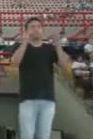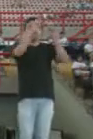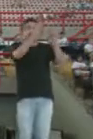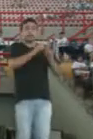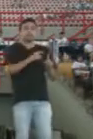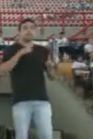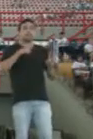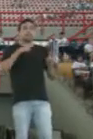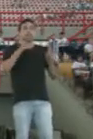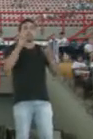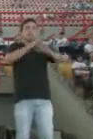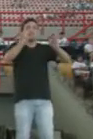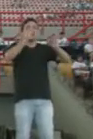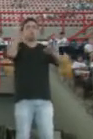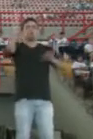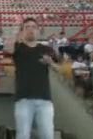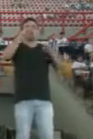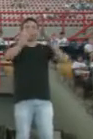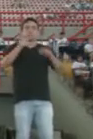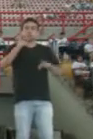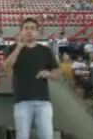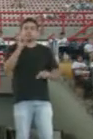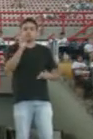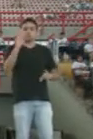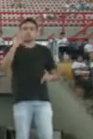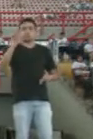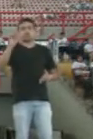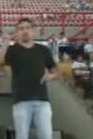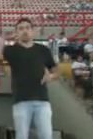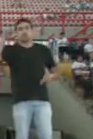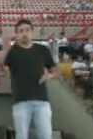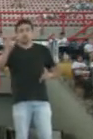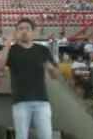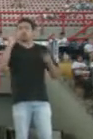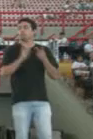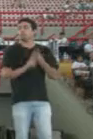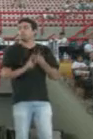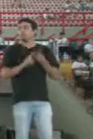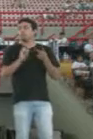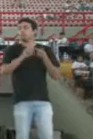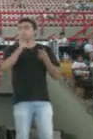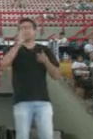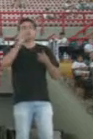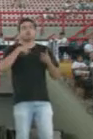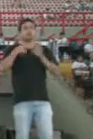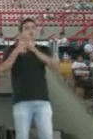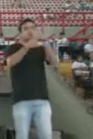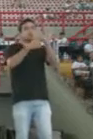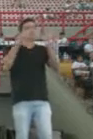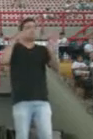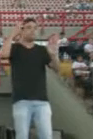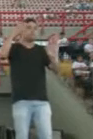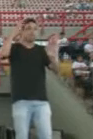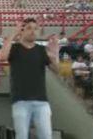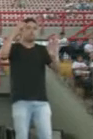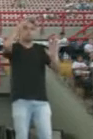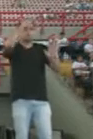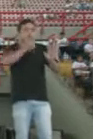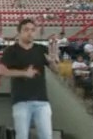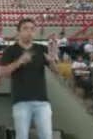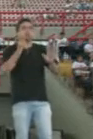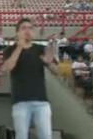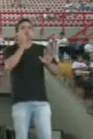tenha conteúdo. É Chico Buarque de Holanda, construção, que vai construindo a música à medida que a personagem